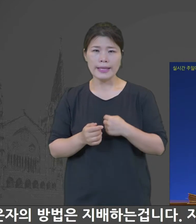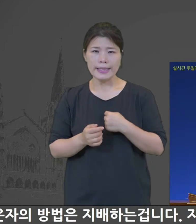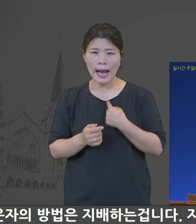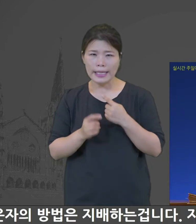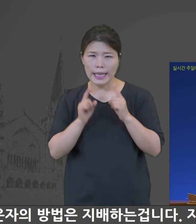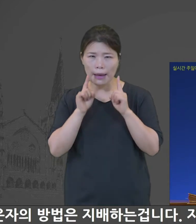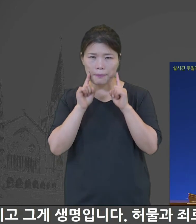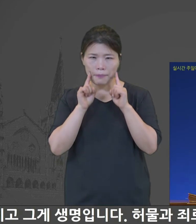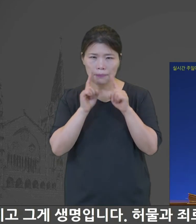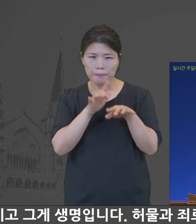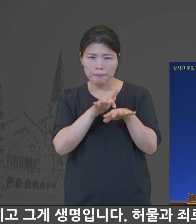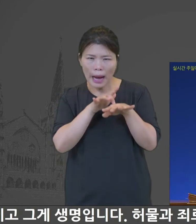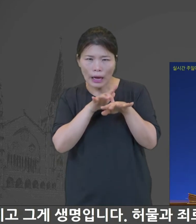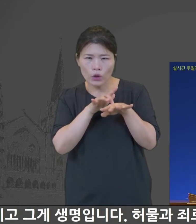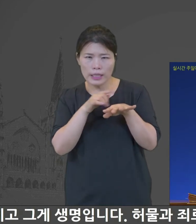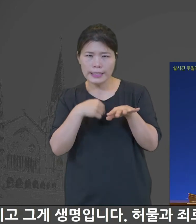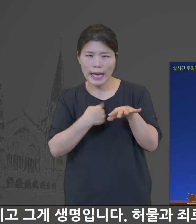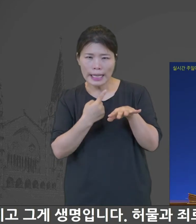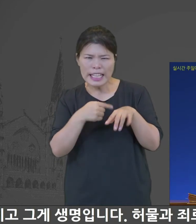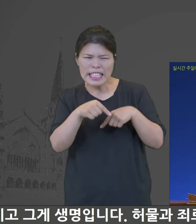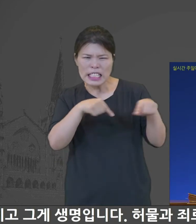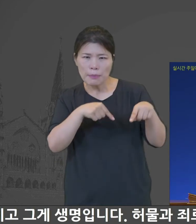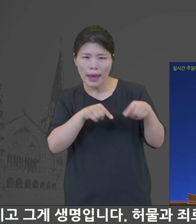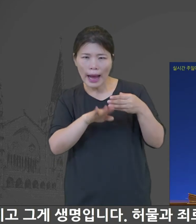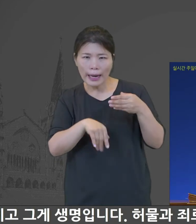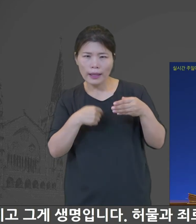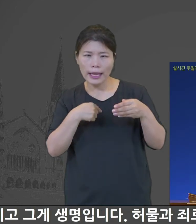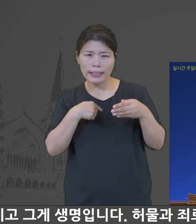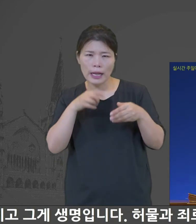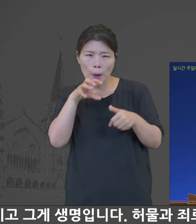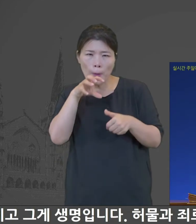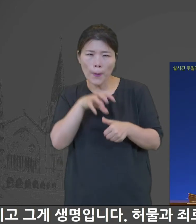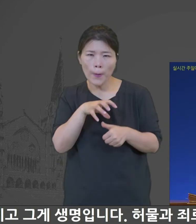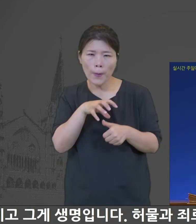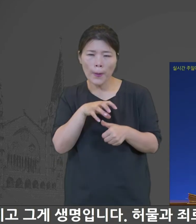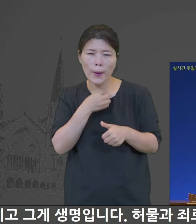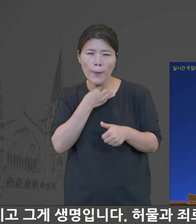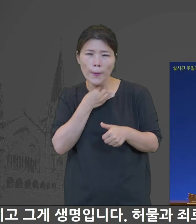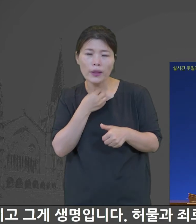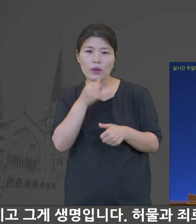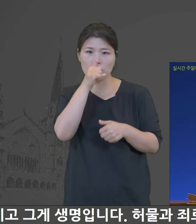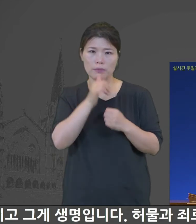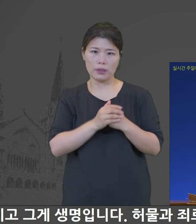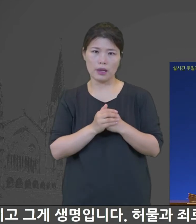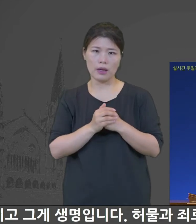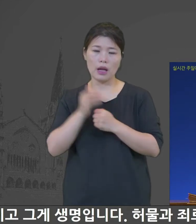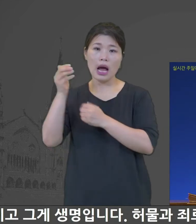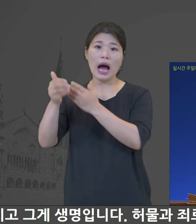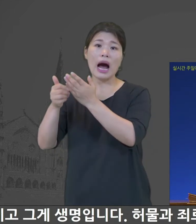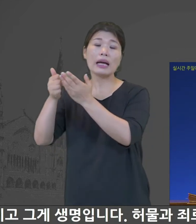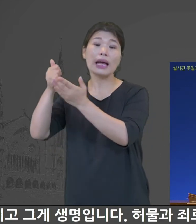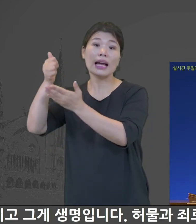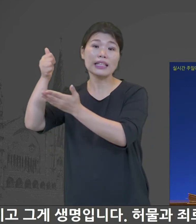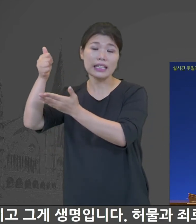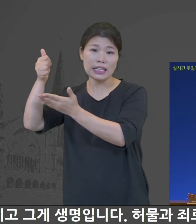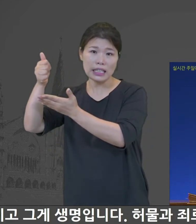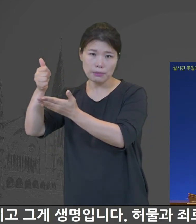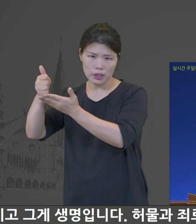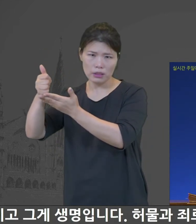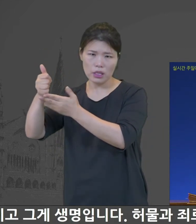지배 아래 놓으려고 하는 거죠. 하나님은 우리로 하여금 하나님을